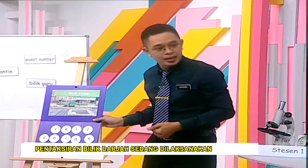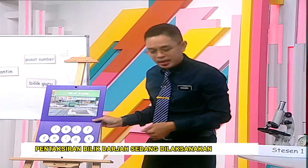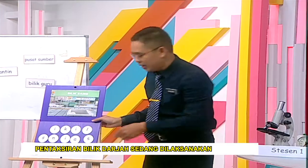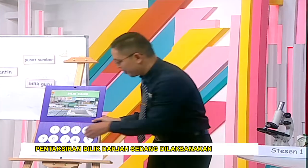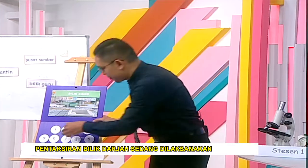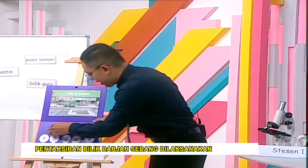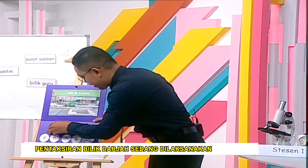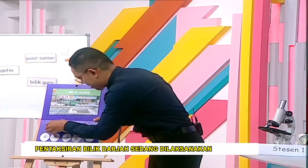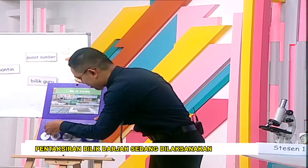Okey. I. Alright.